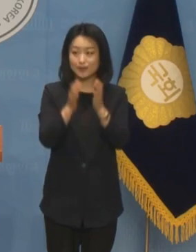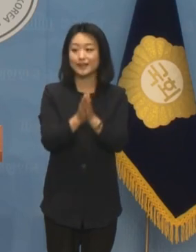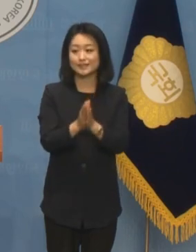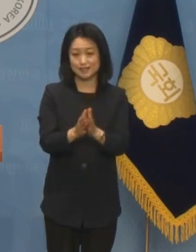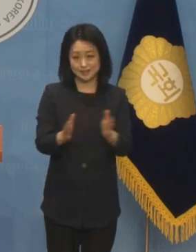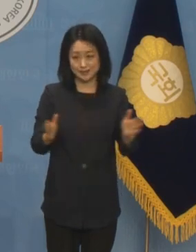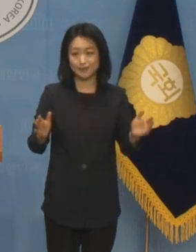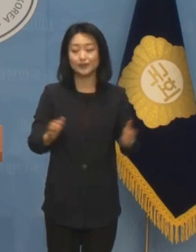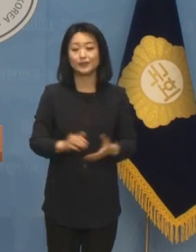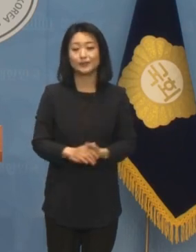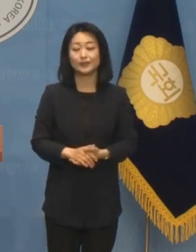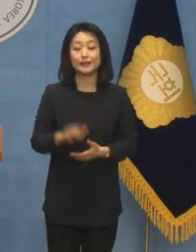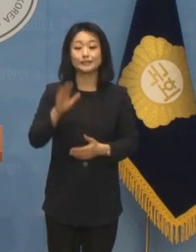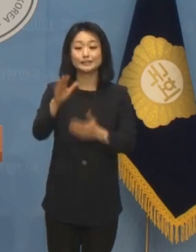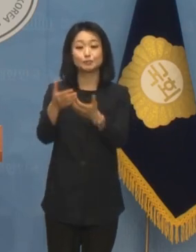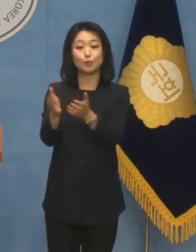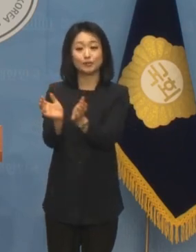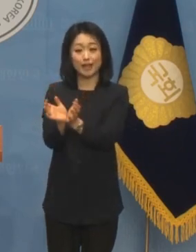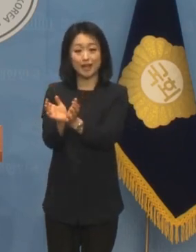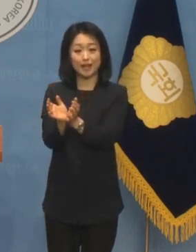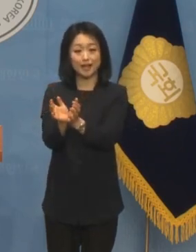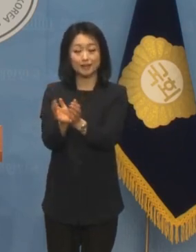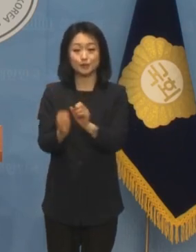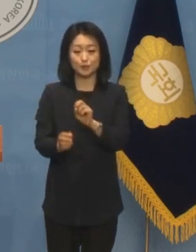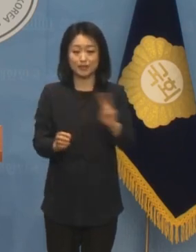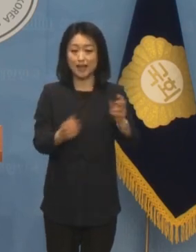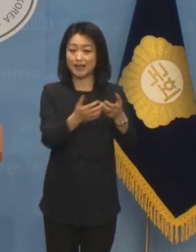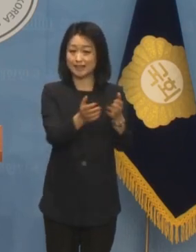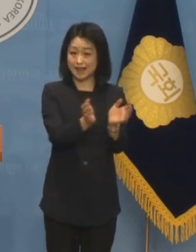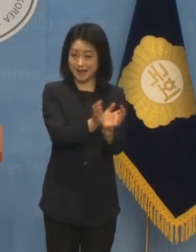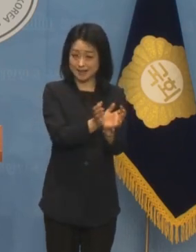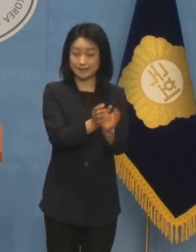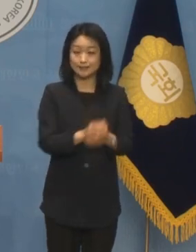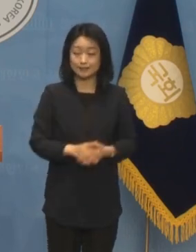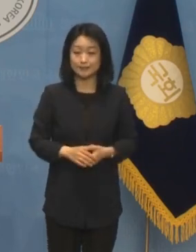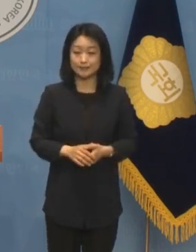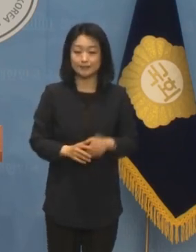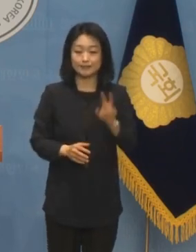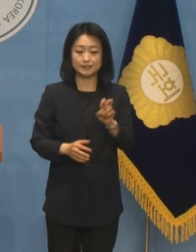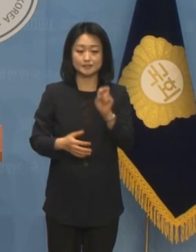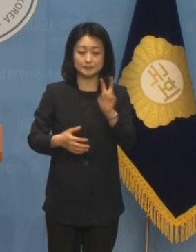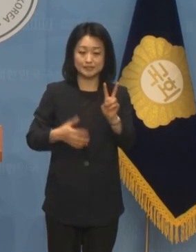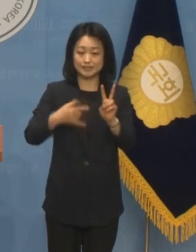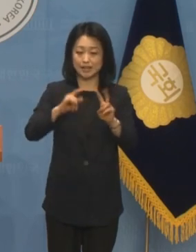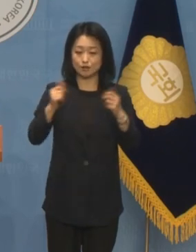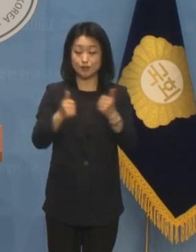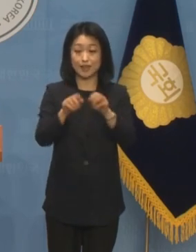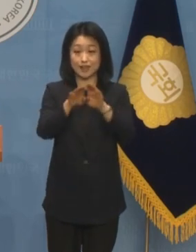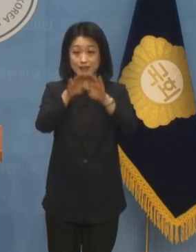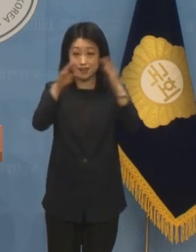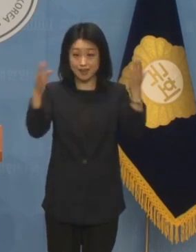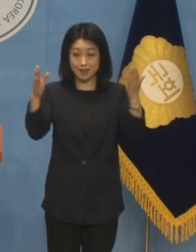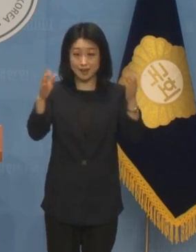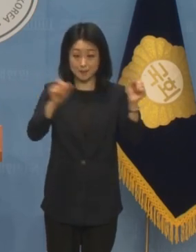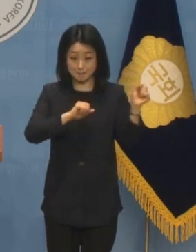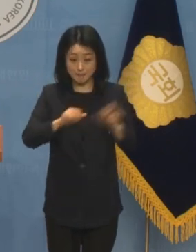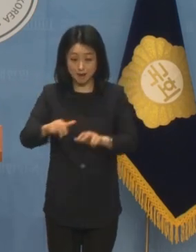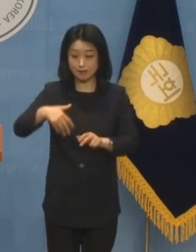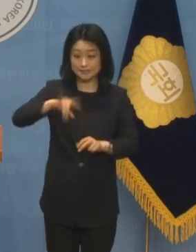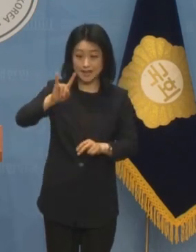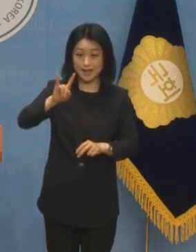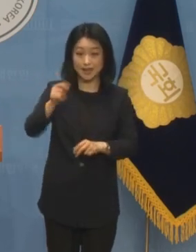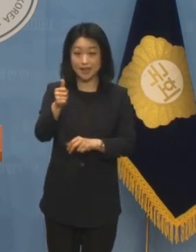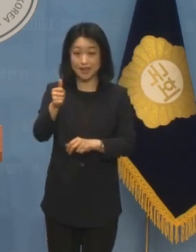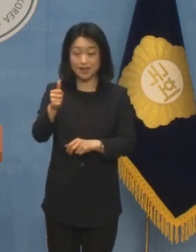출발합니다. 진보당을 비롯한 제야당들은 22대 국회 개원과 동시에 최상병